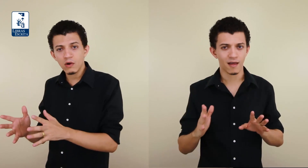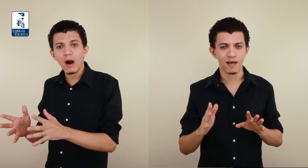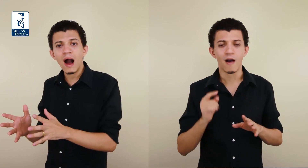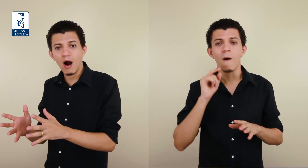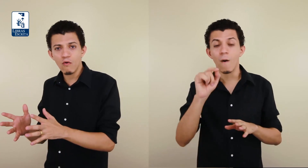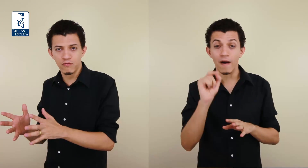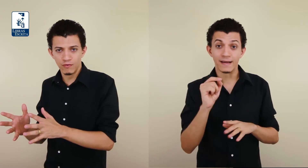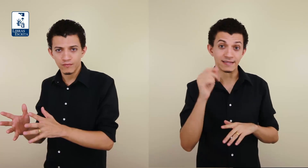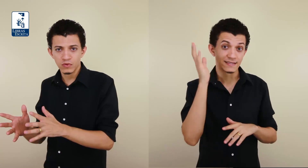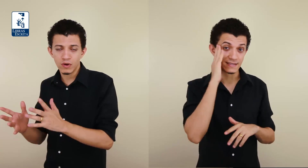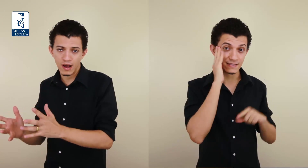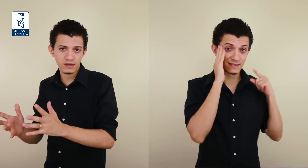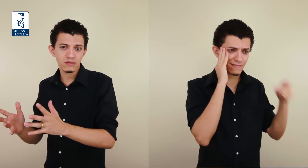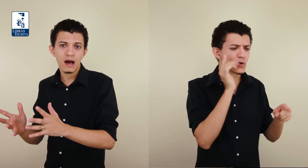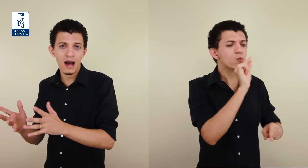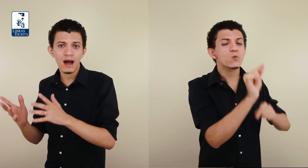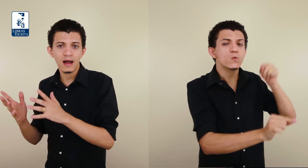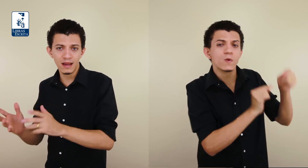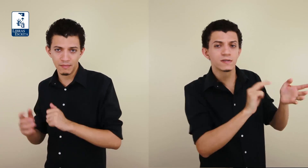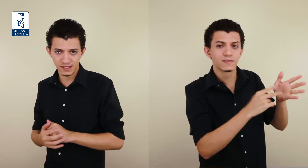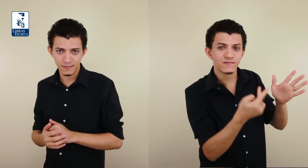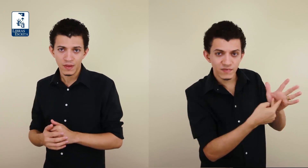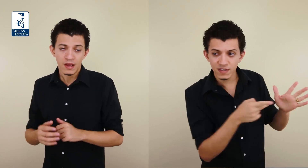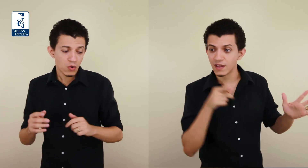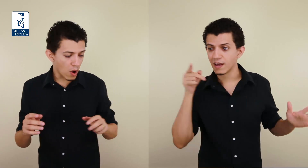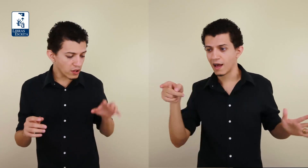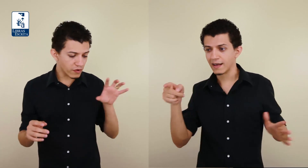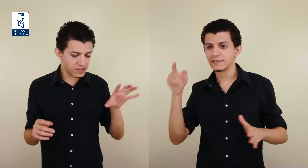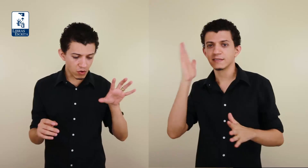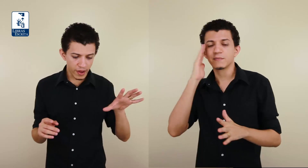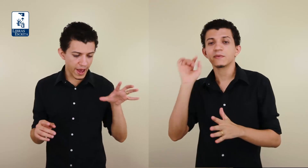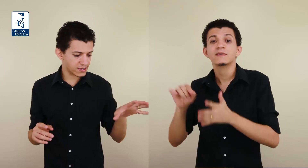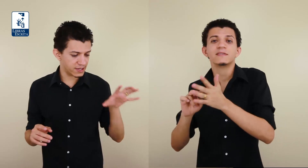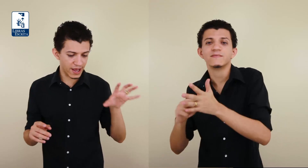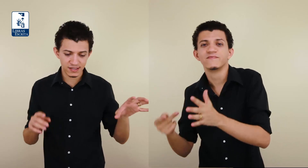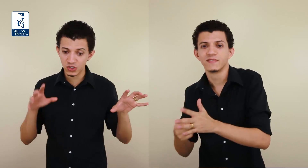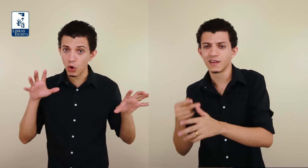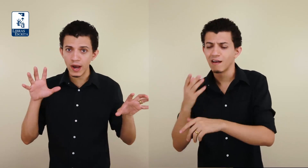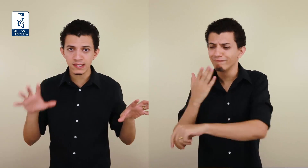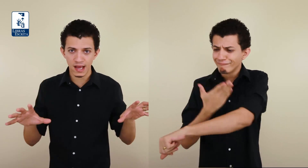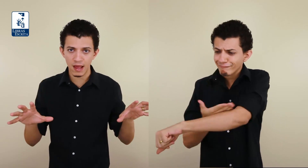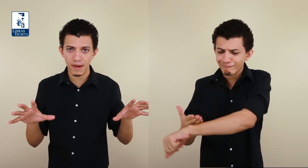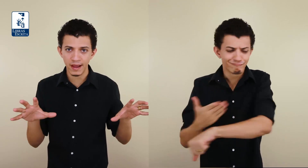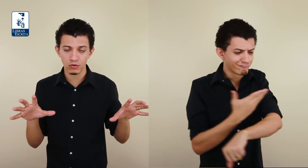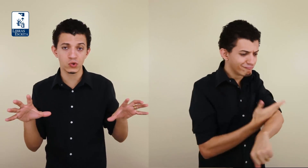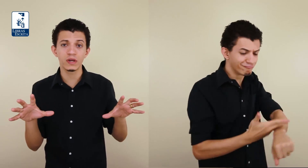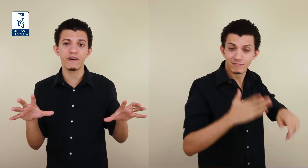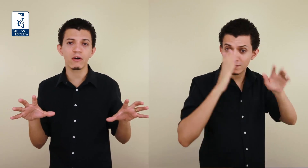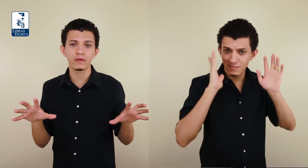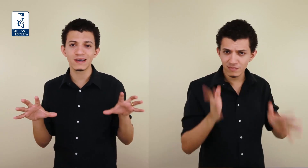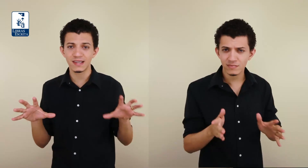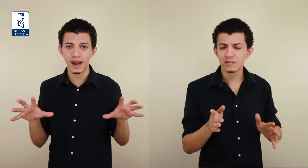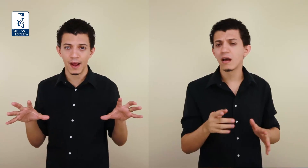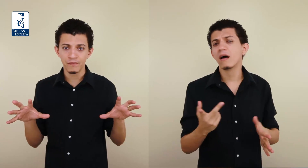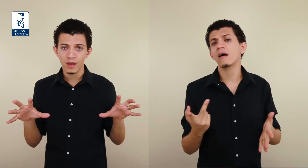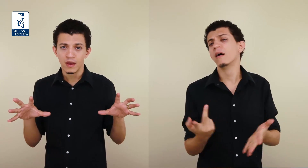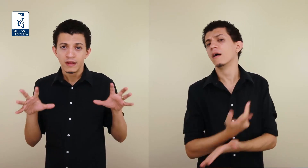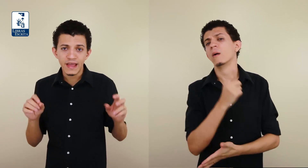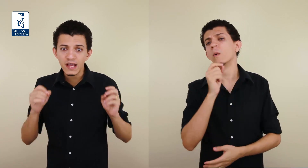língua alvo, no caso a Libras. Quando você conhece esses dois elementos, o que vai acontecer é, deixe o